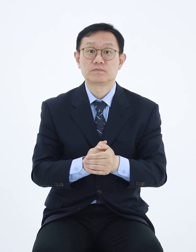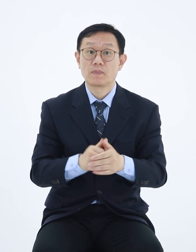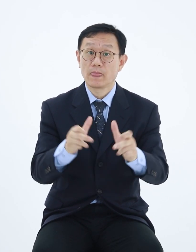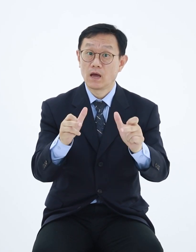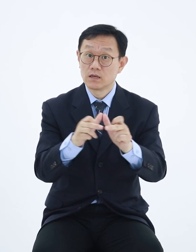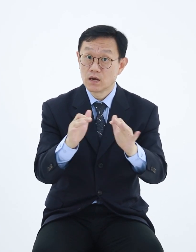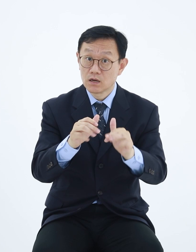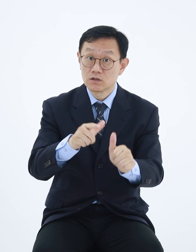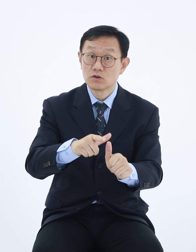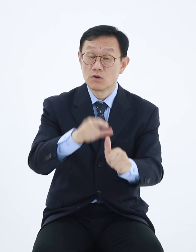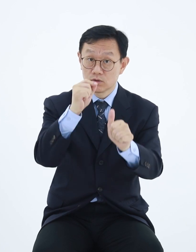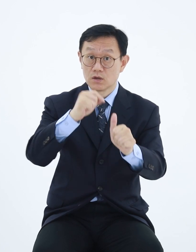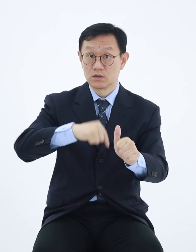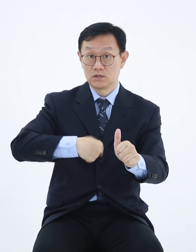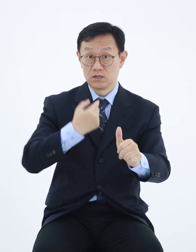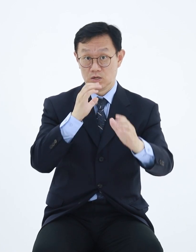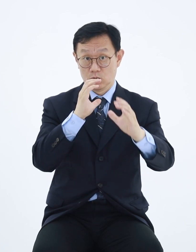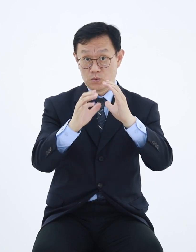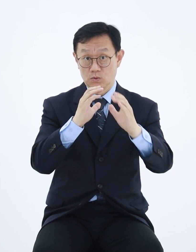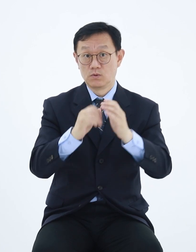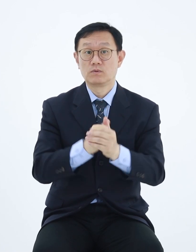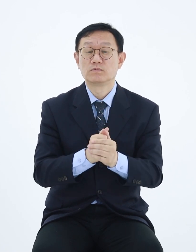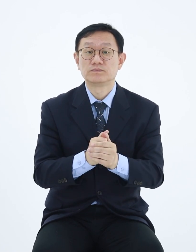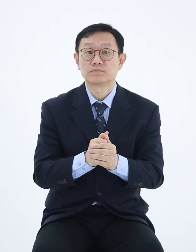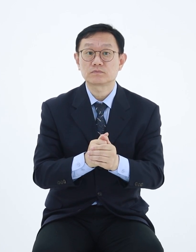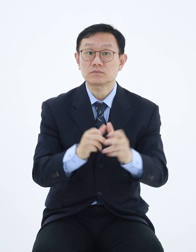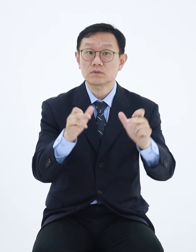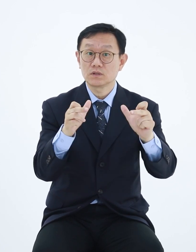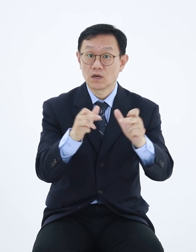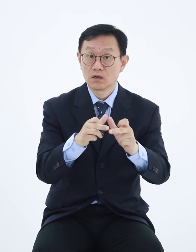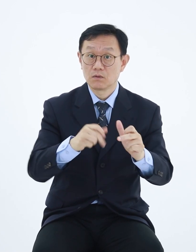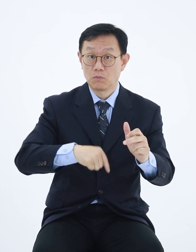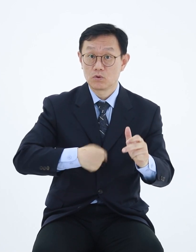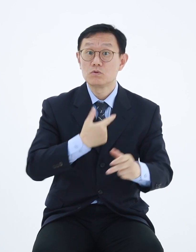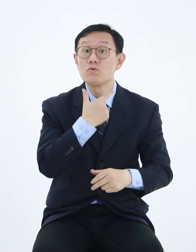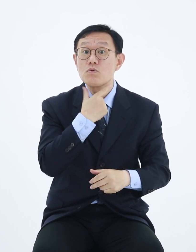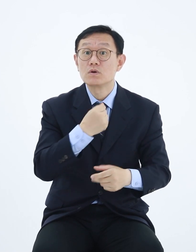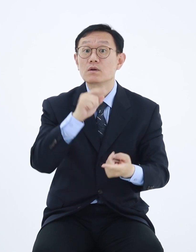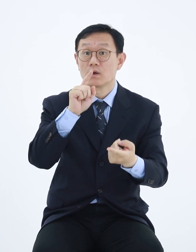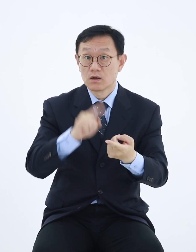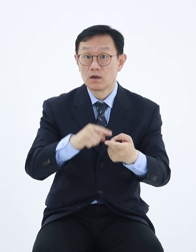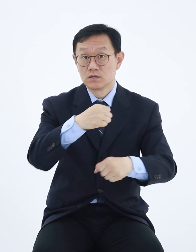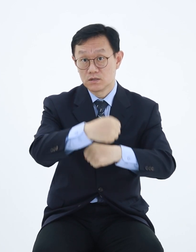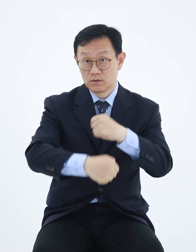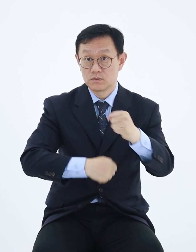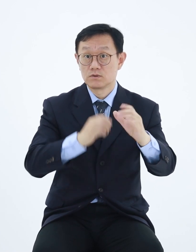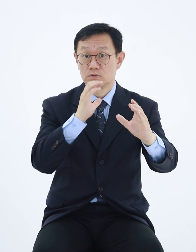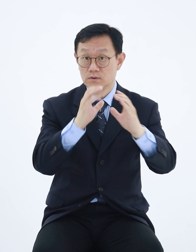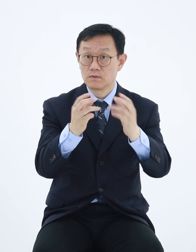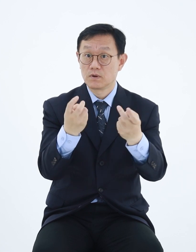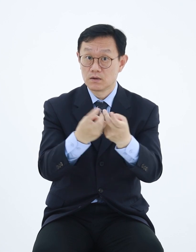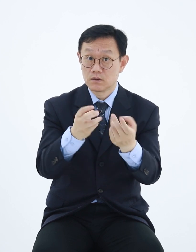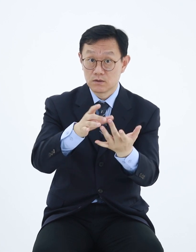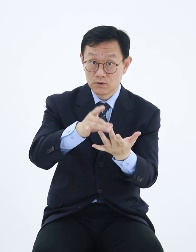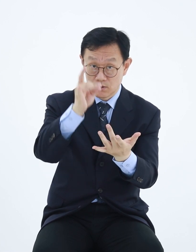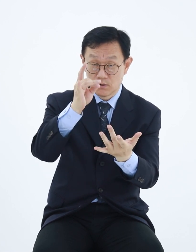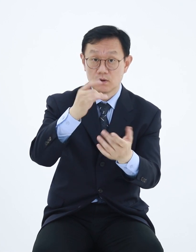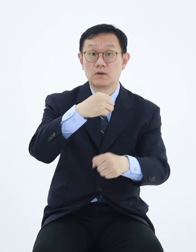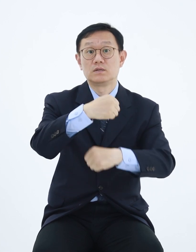장애인이 선택한 의사소통. 장애인이 자신의 욕구에 맞게 자율적으로 의사소통 방식을 선택하여